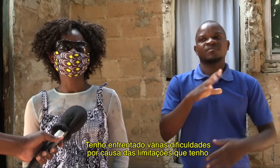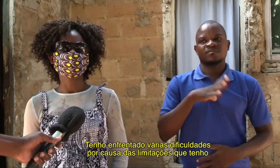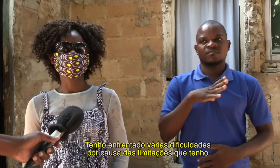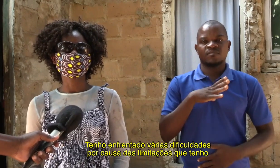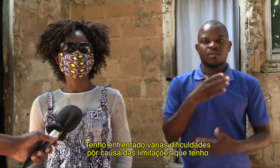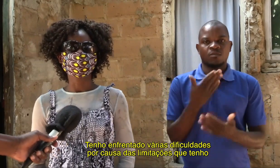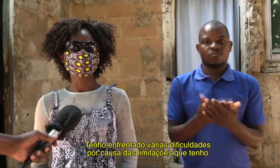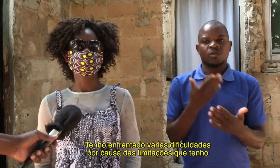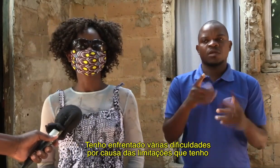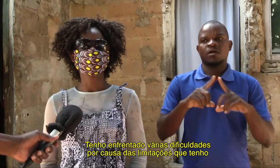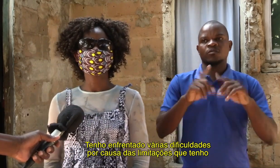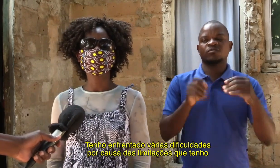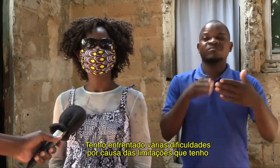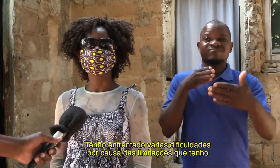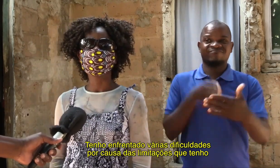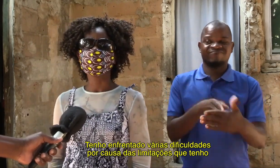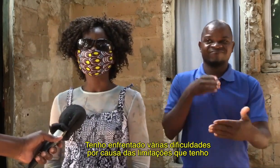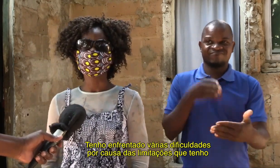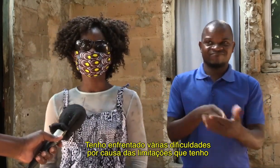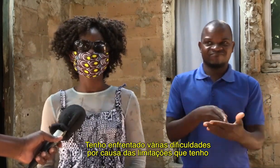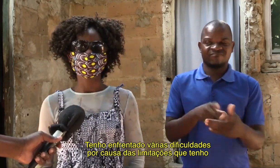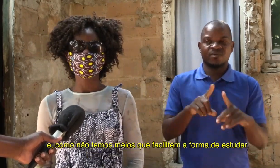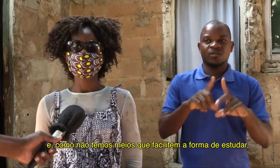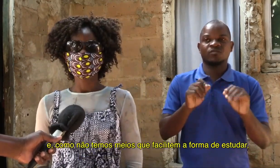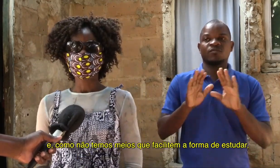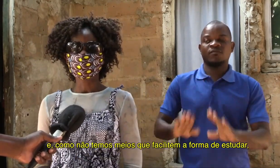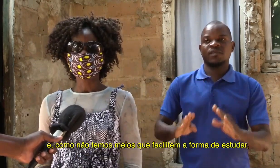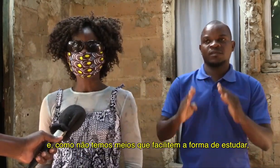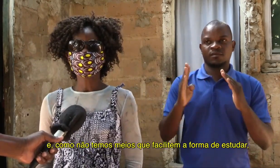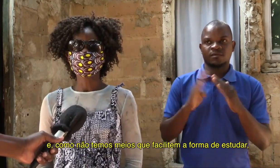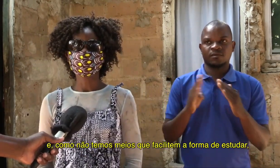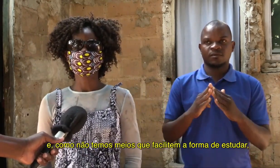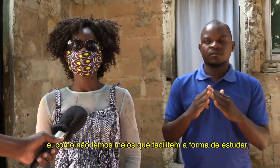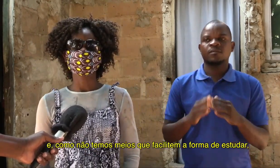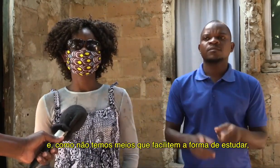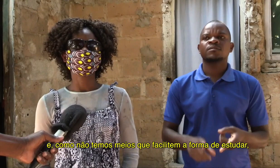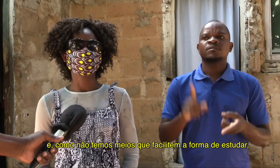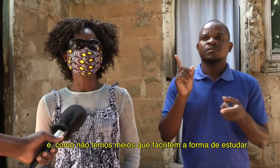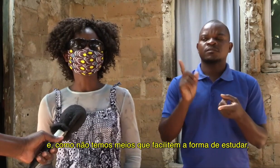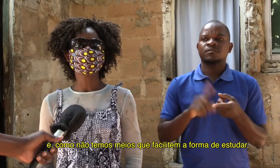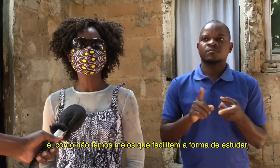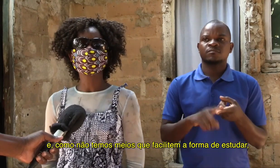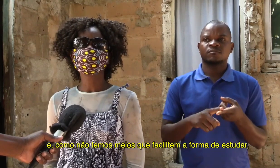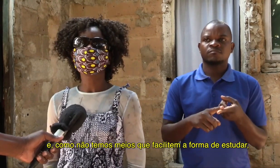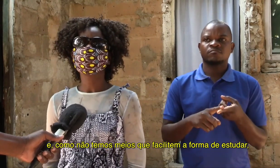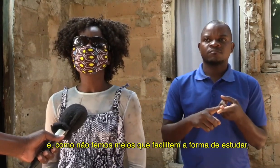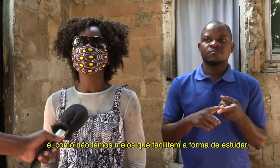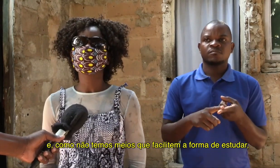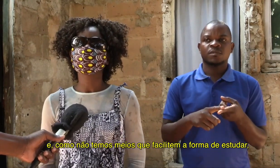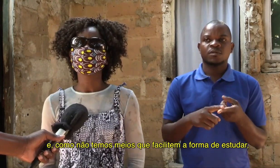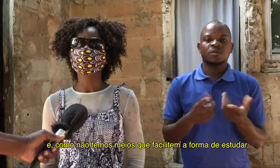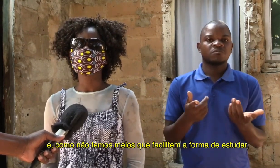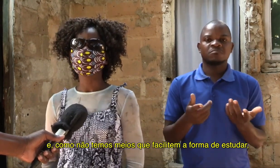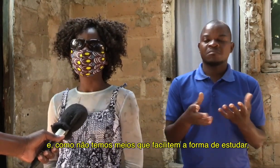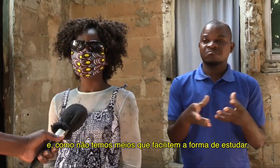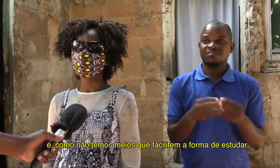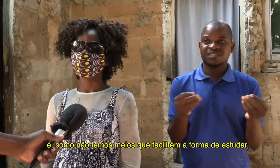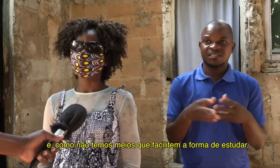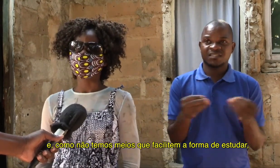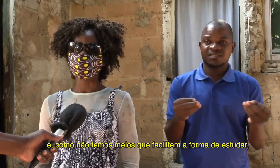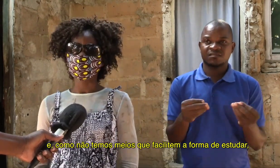causa dessas limitações que temos tido. e como não temos tido meios que nos